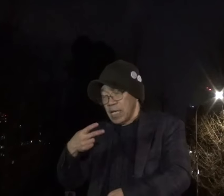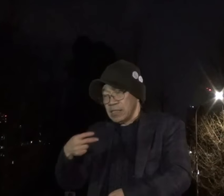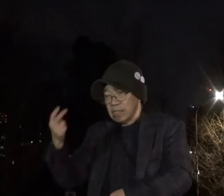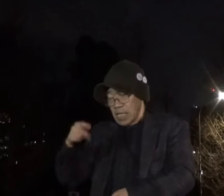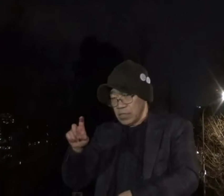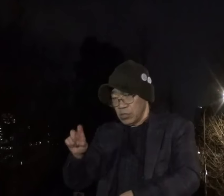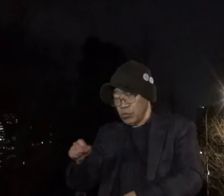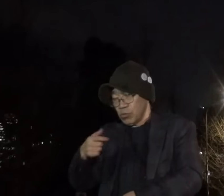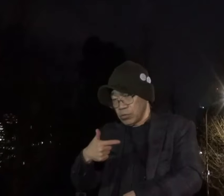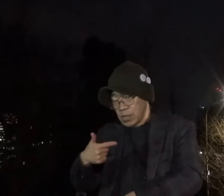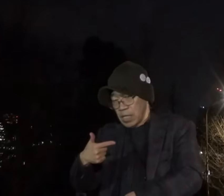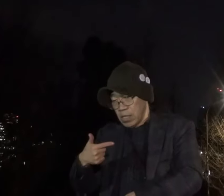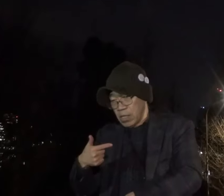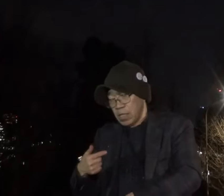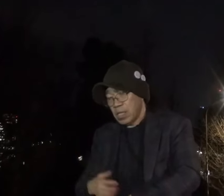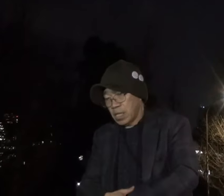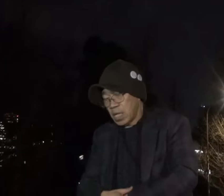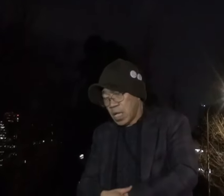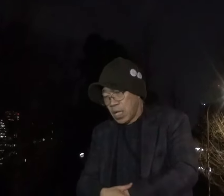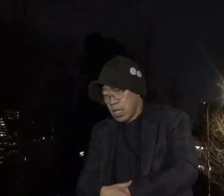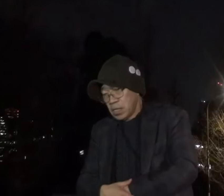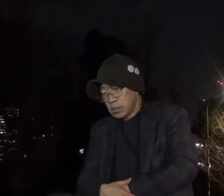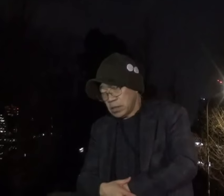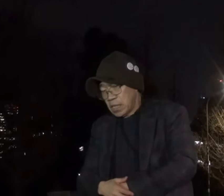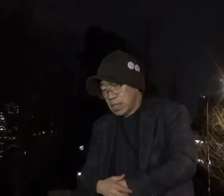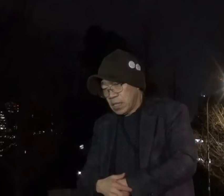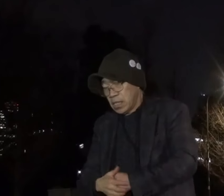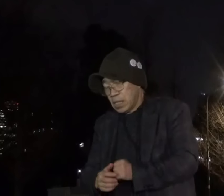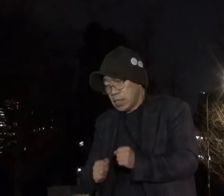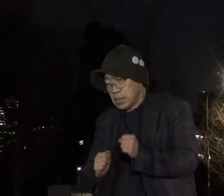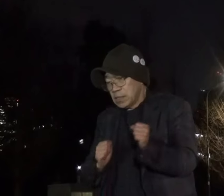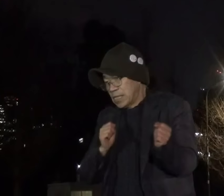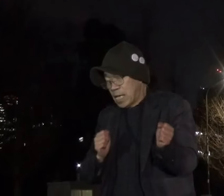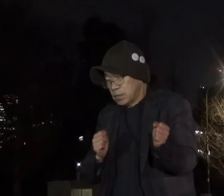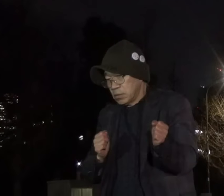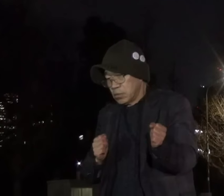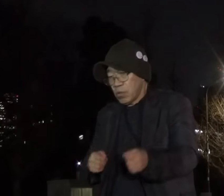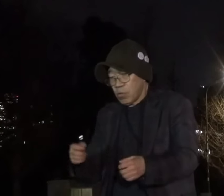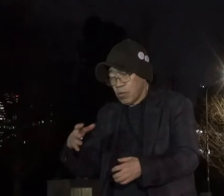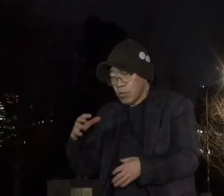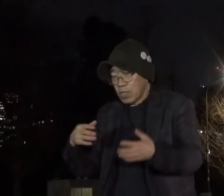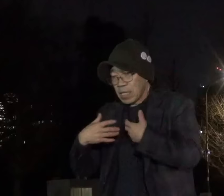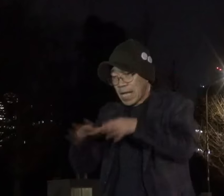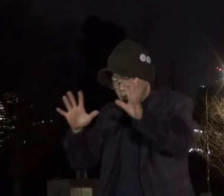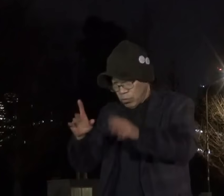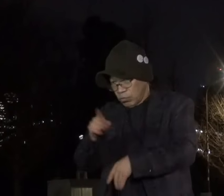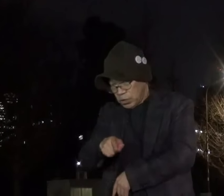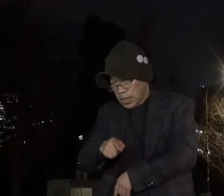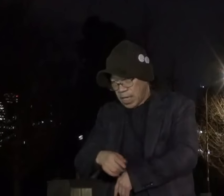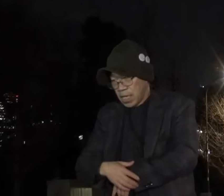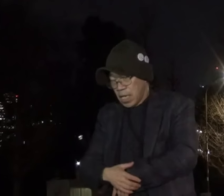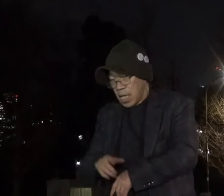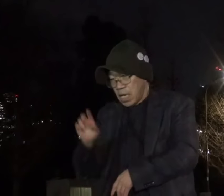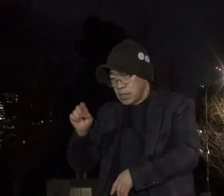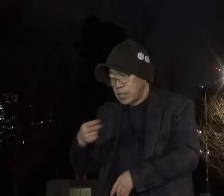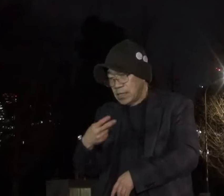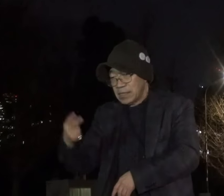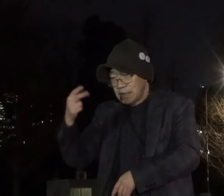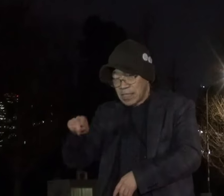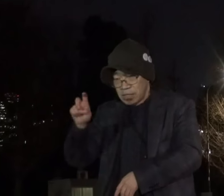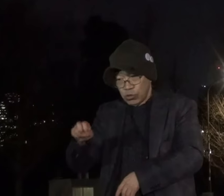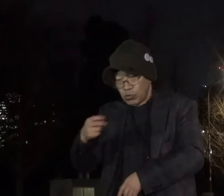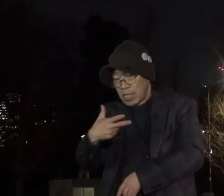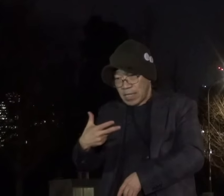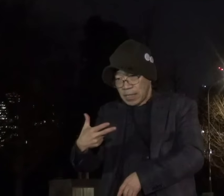には国が避難指示の解除を目指しているという報道に接しました。でも私たちが浜通りに帰って元の生活